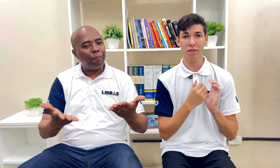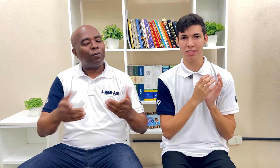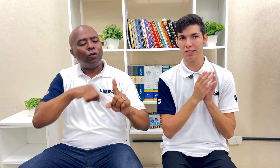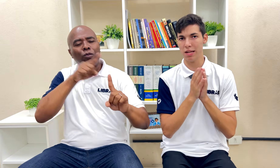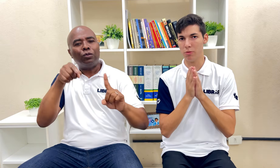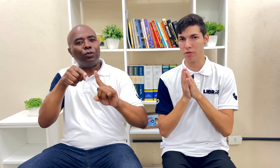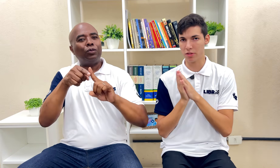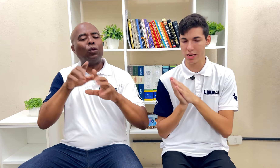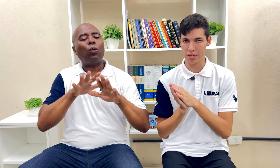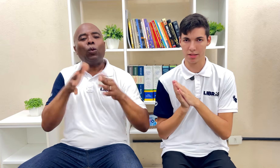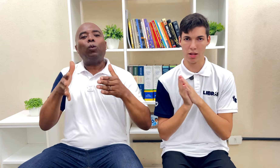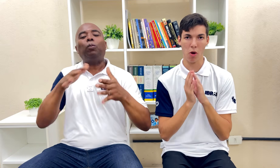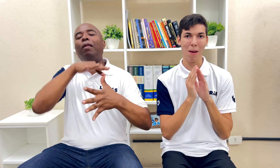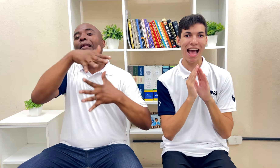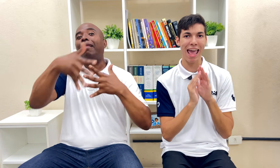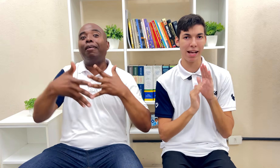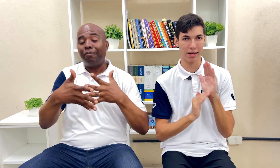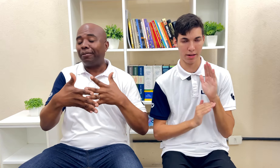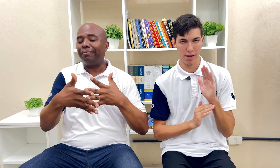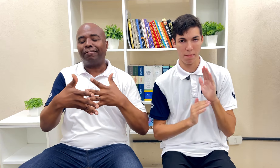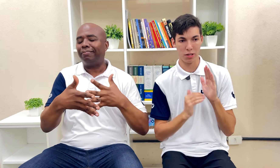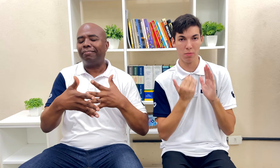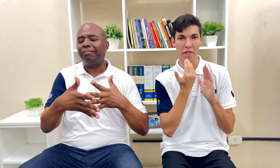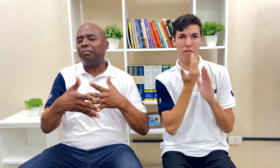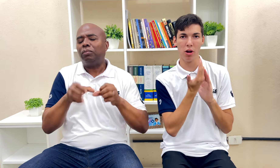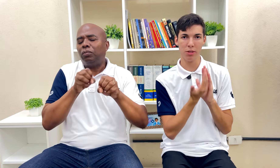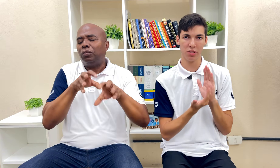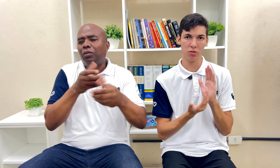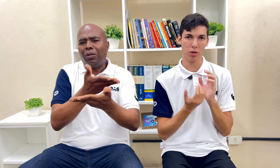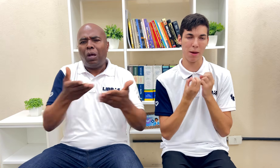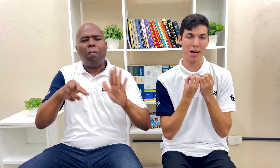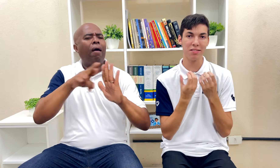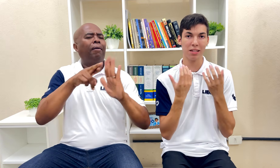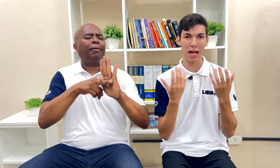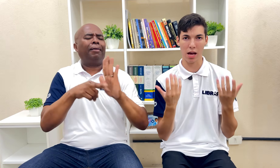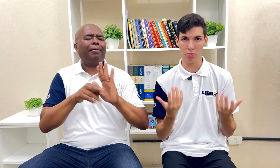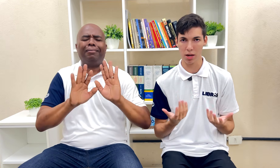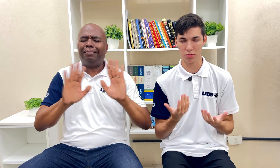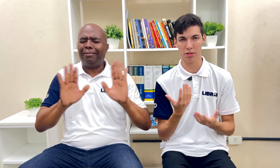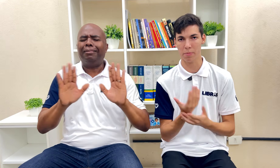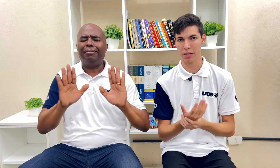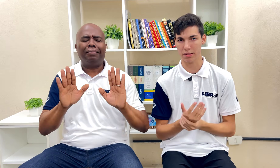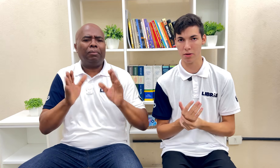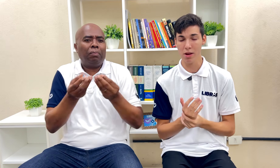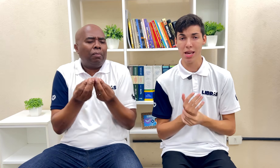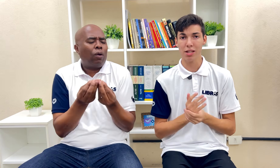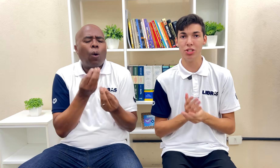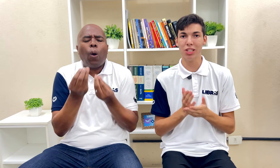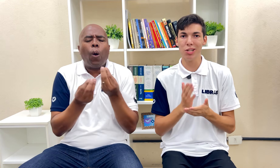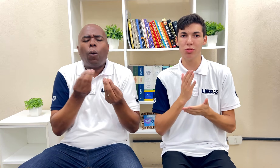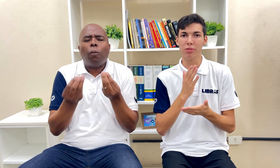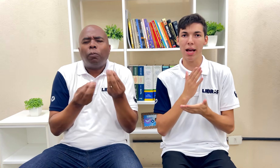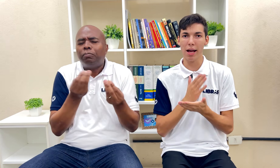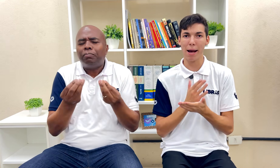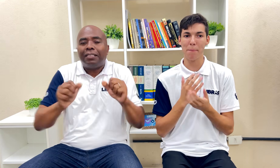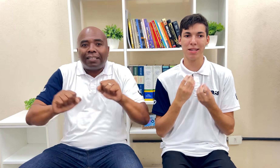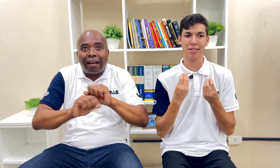ser ensinado para vocês não é uma regra, mas uma forma de se tornar mais claro a sua interpretação e de te ajudar a passar o